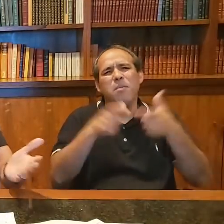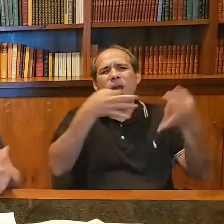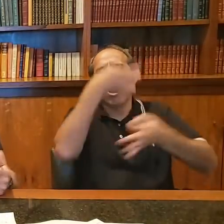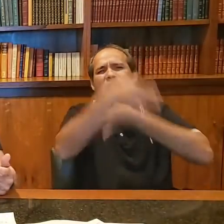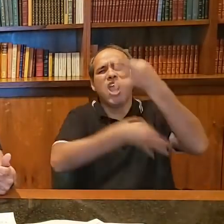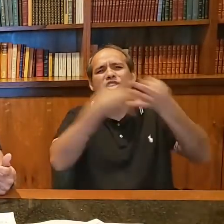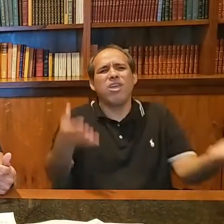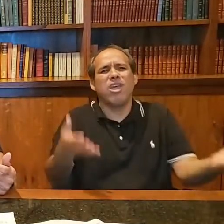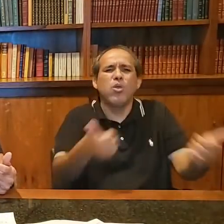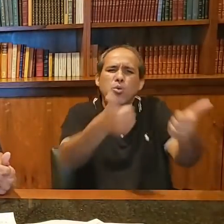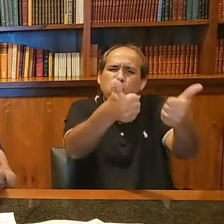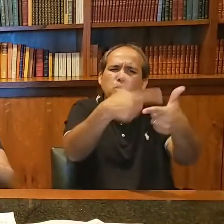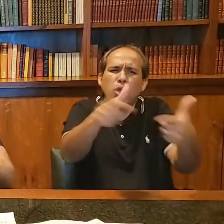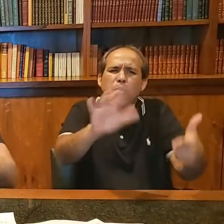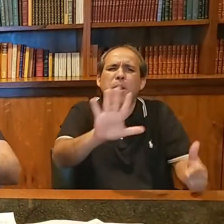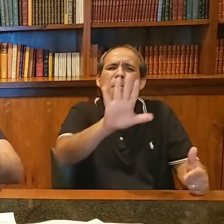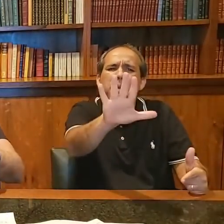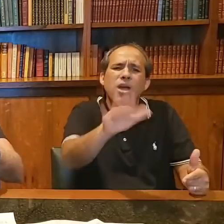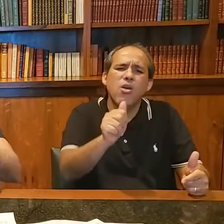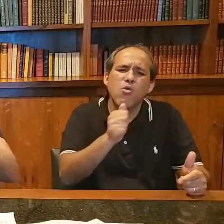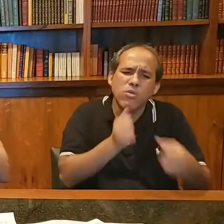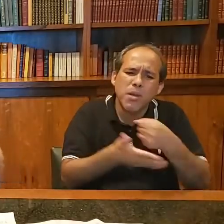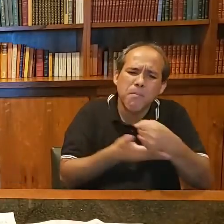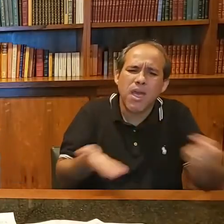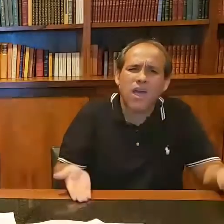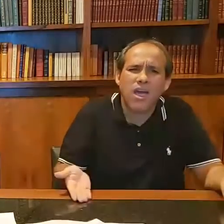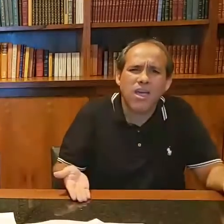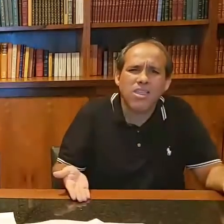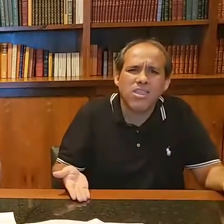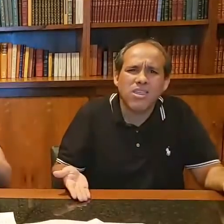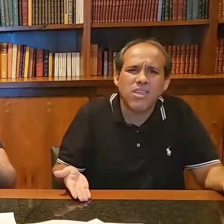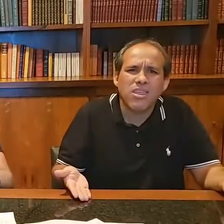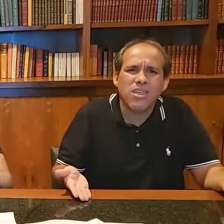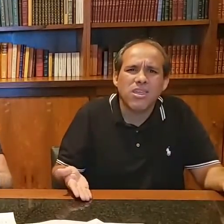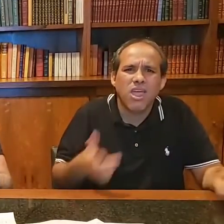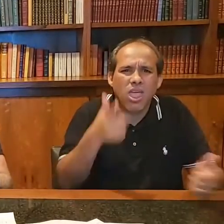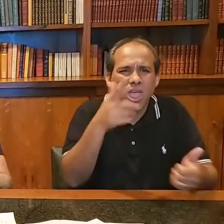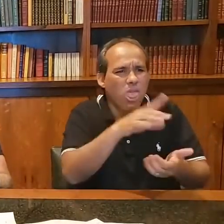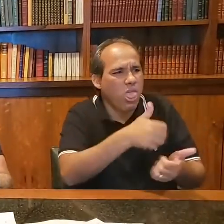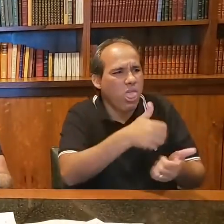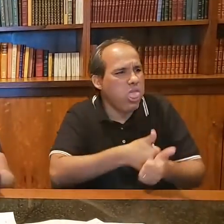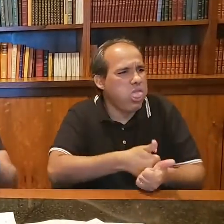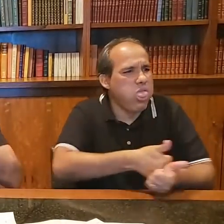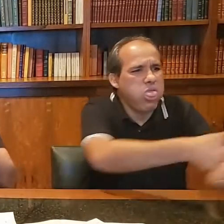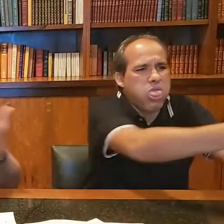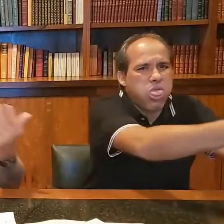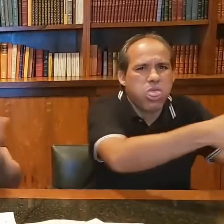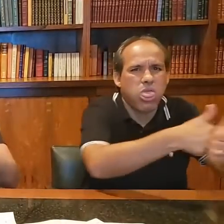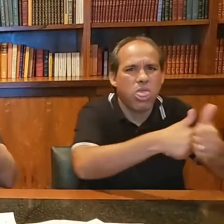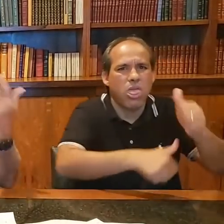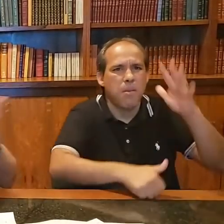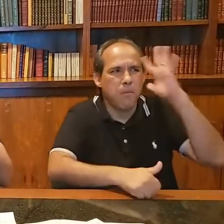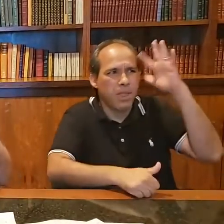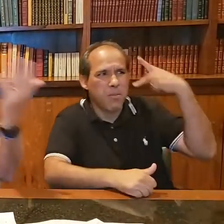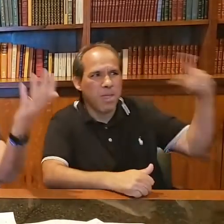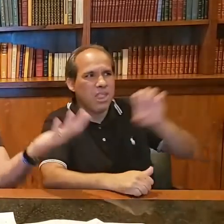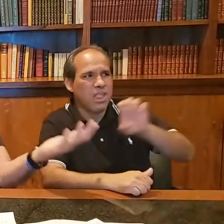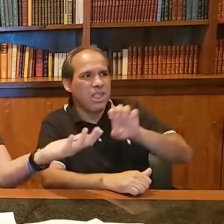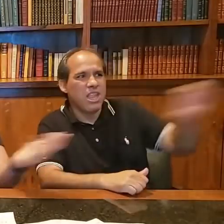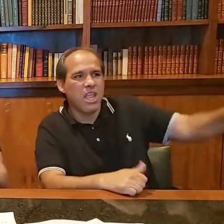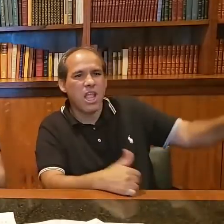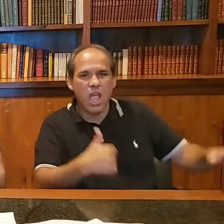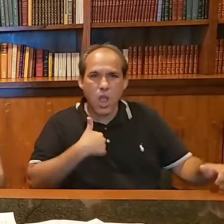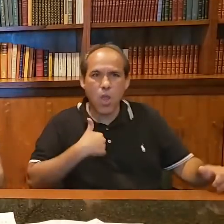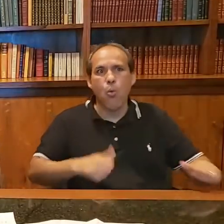com fundamento. Não entra nessa linha da esquerdalha. Né? Eu gastei